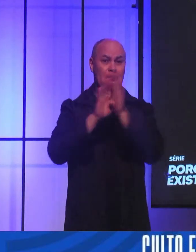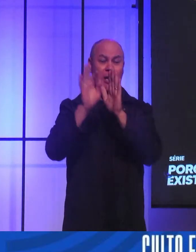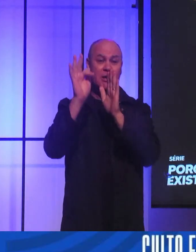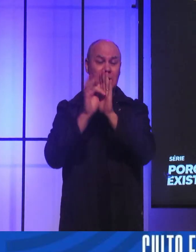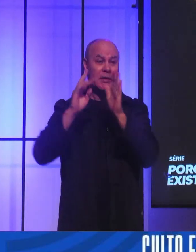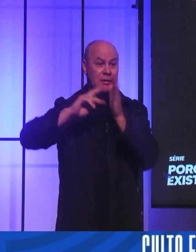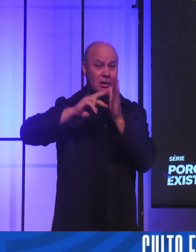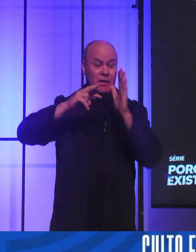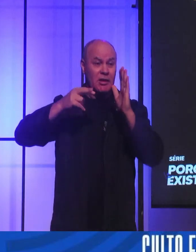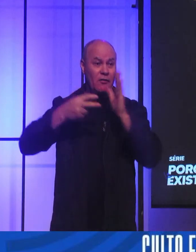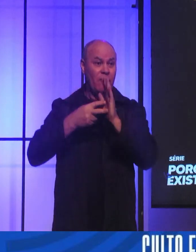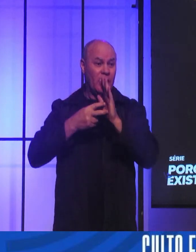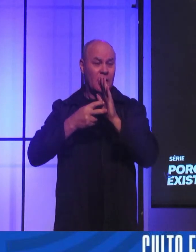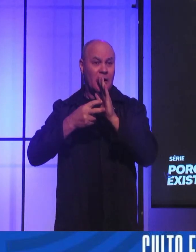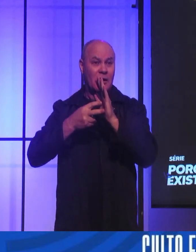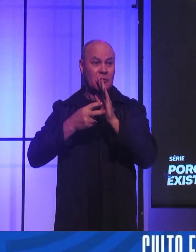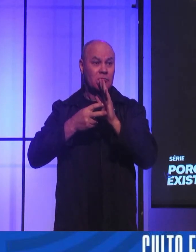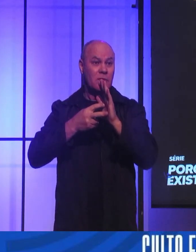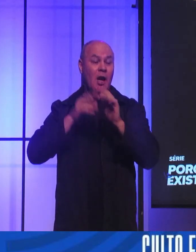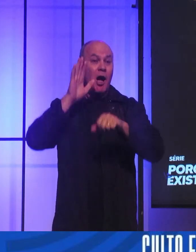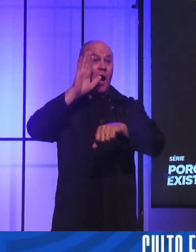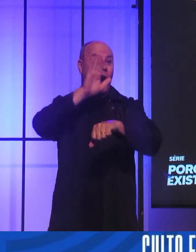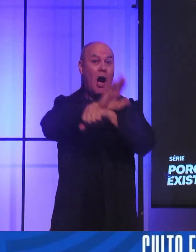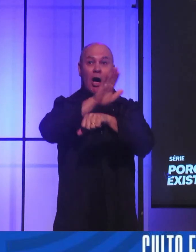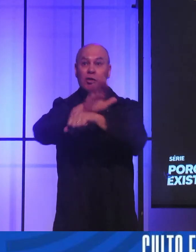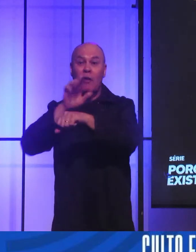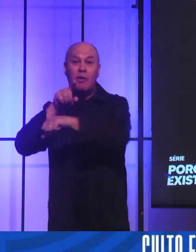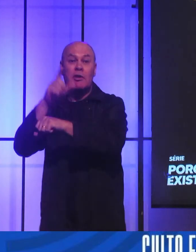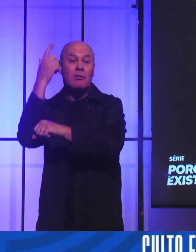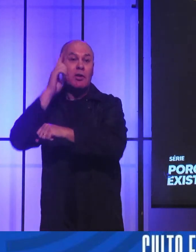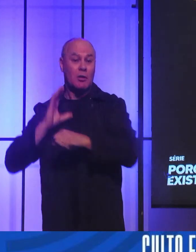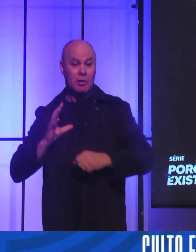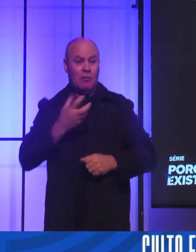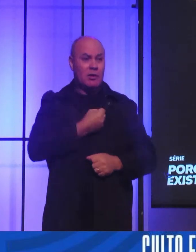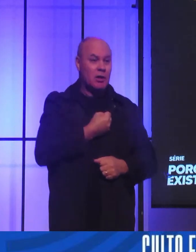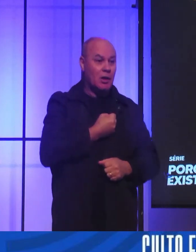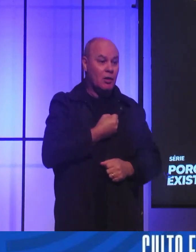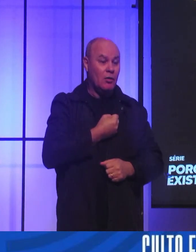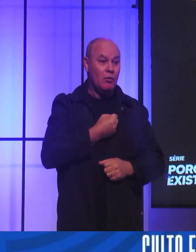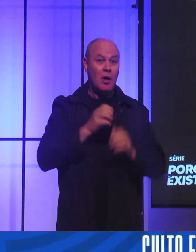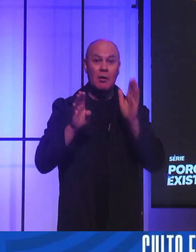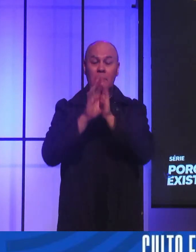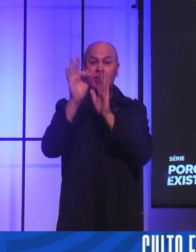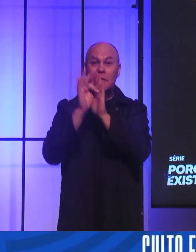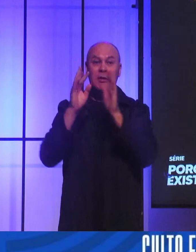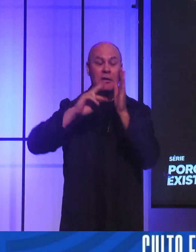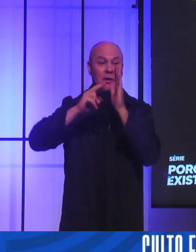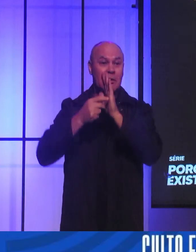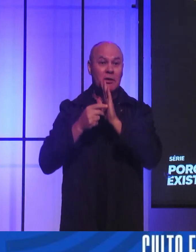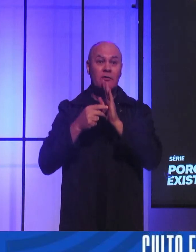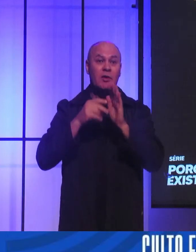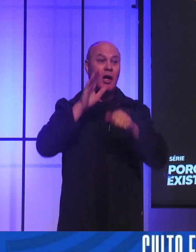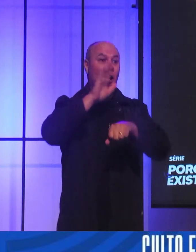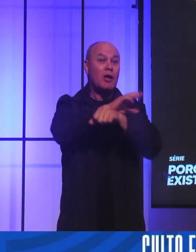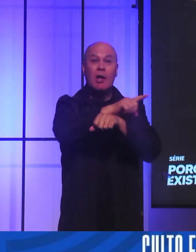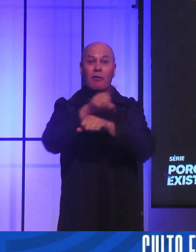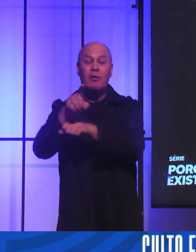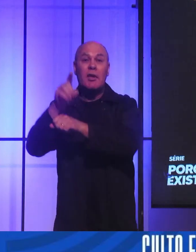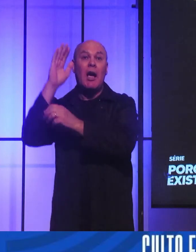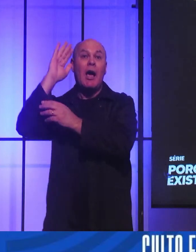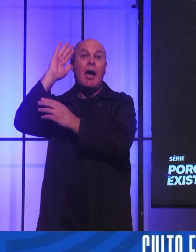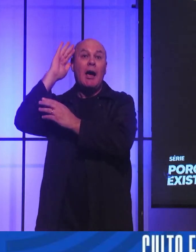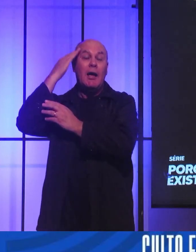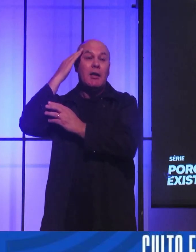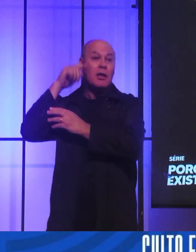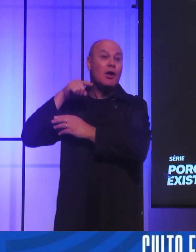que a igreja existe para ajudar você a alcançar os seus amigos, para que você alcance os seus parentes,